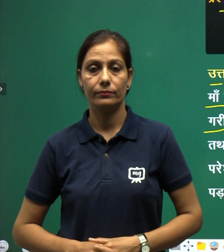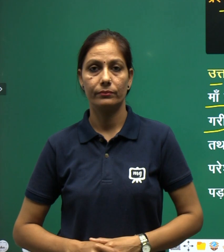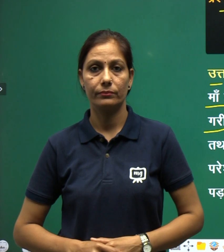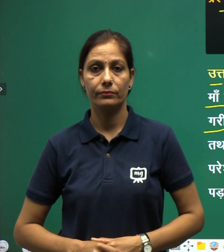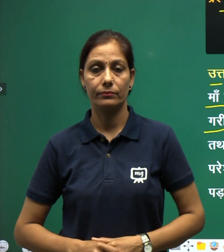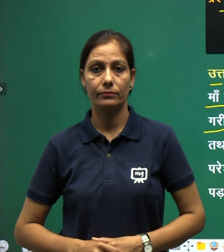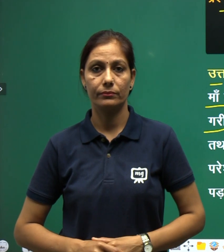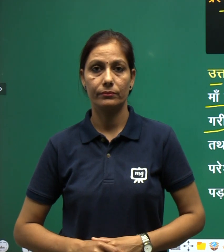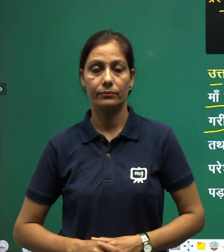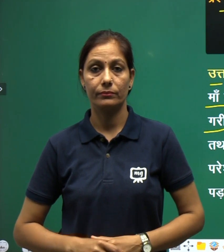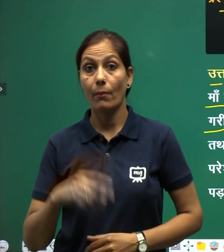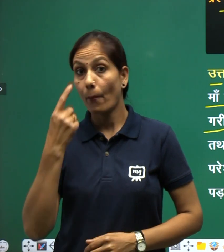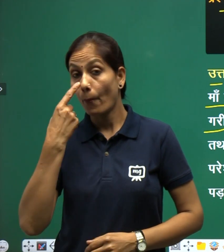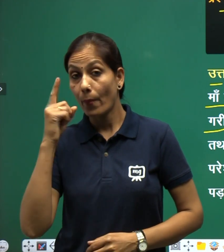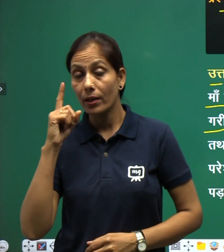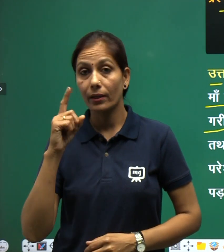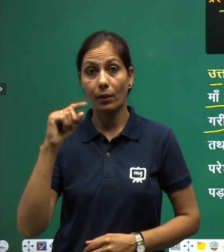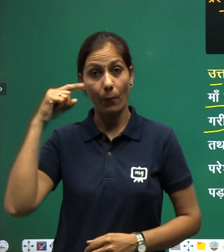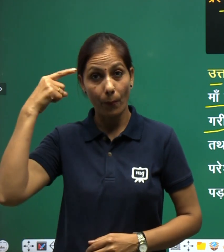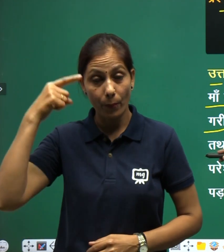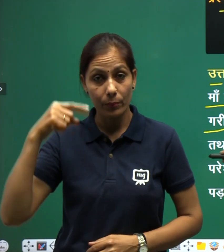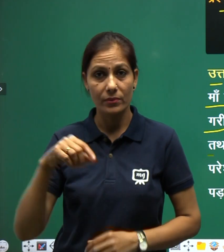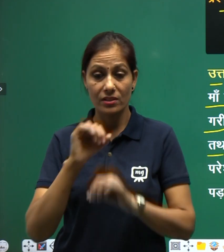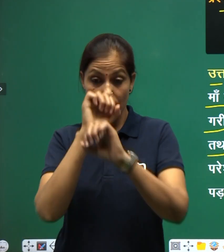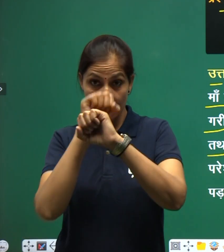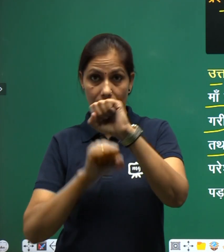मां के पागलपन से संघर्ष